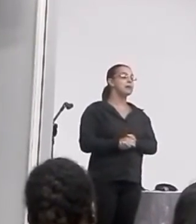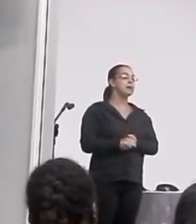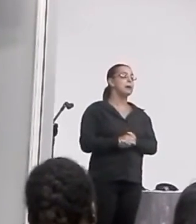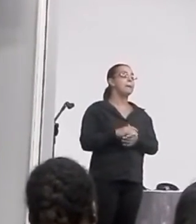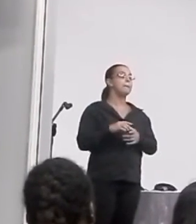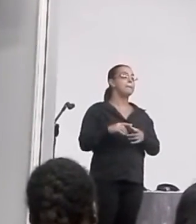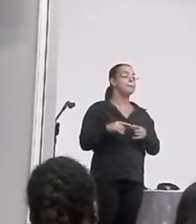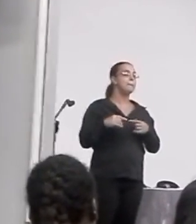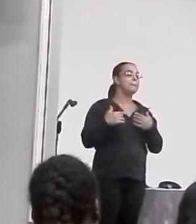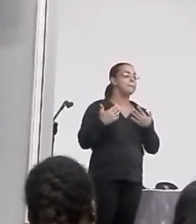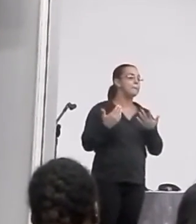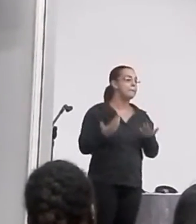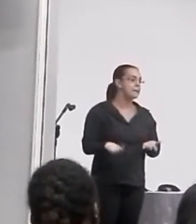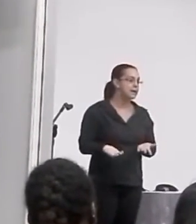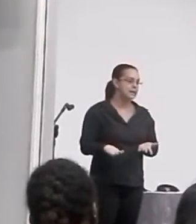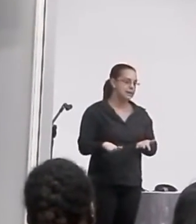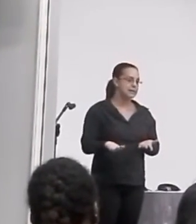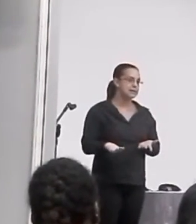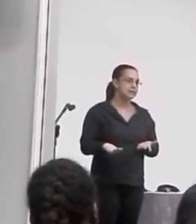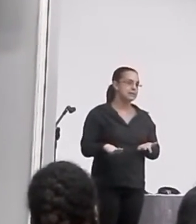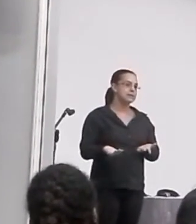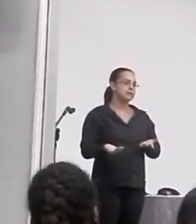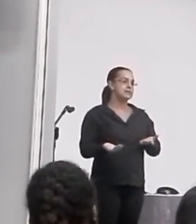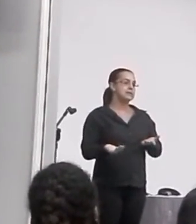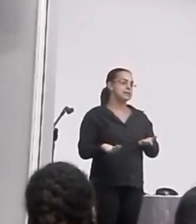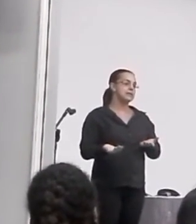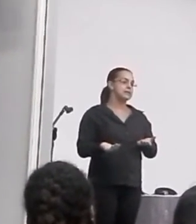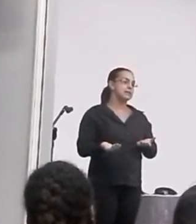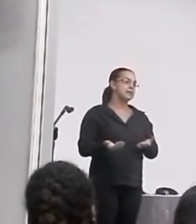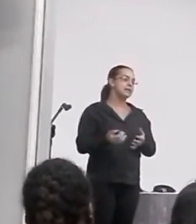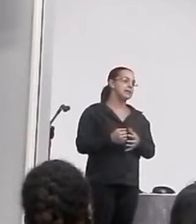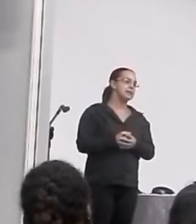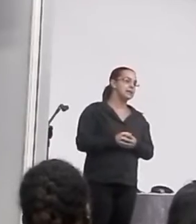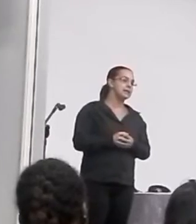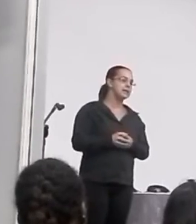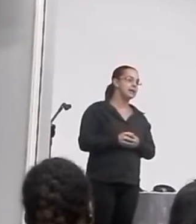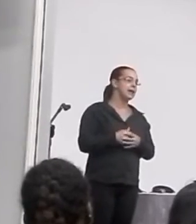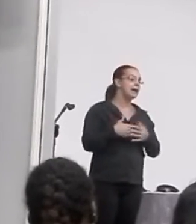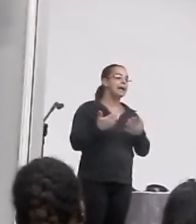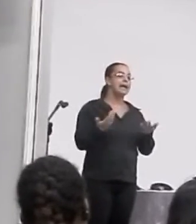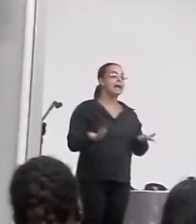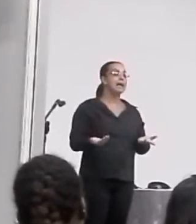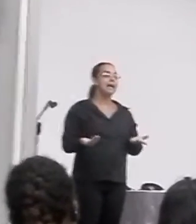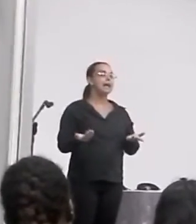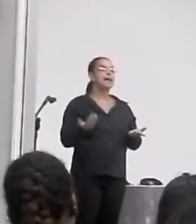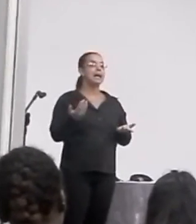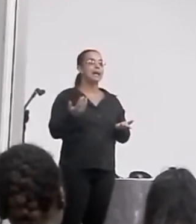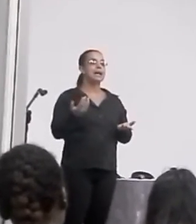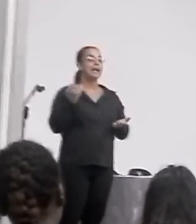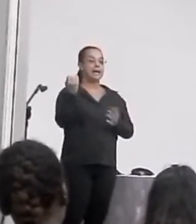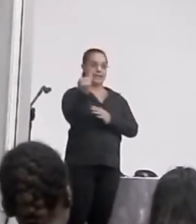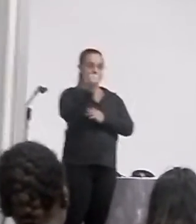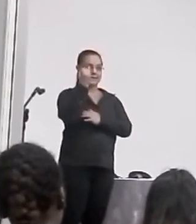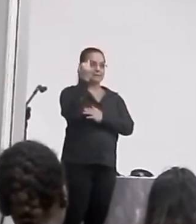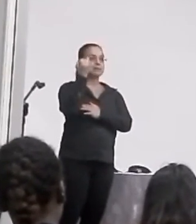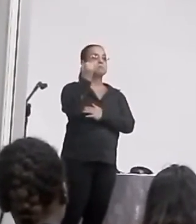pergunta, está claro, uma praticidade. A única pergunta interessante